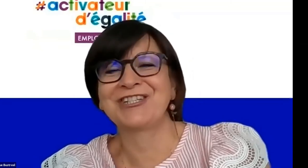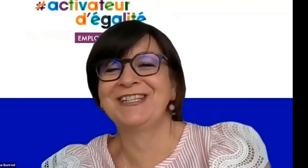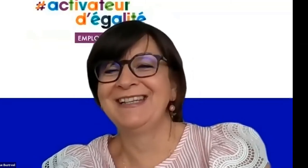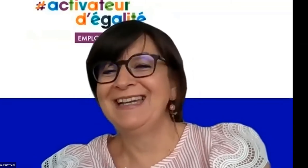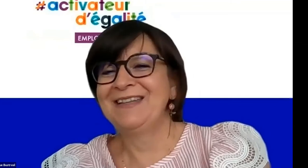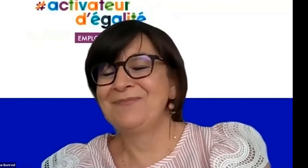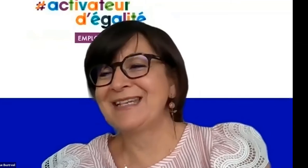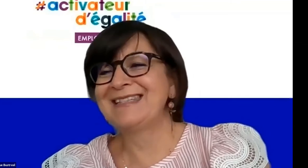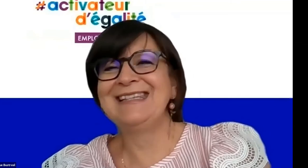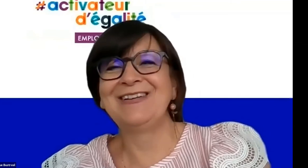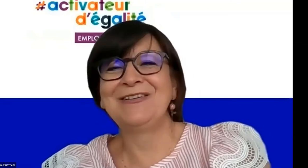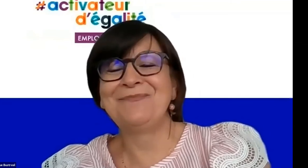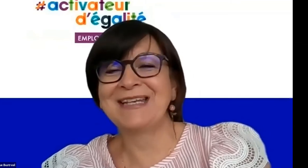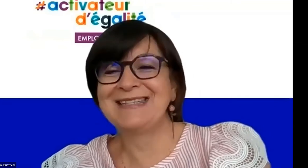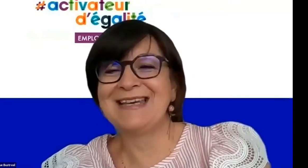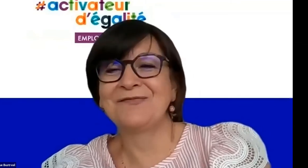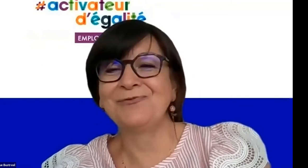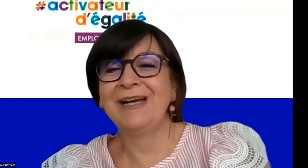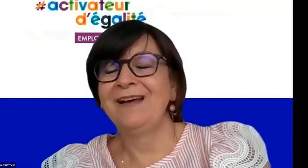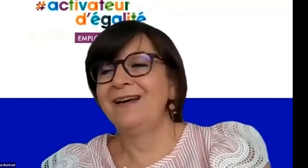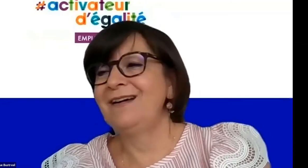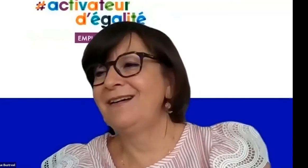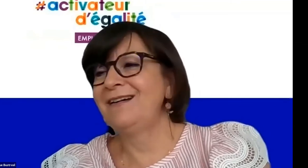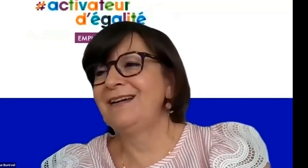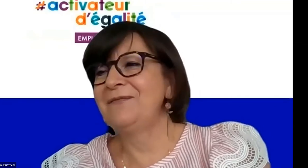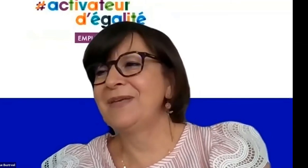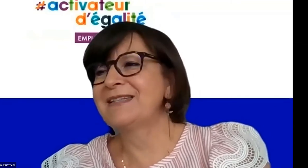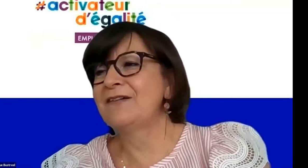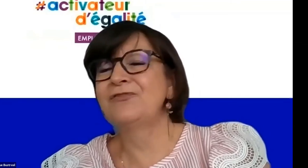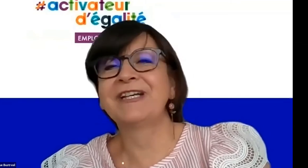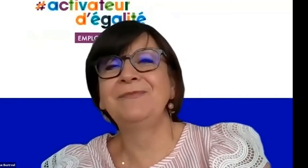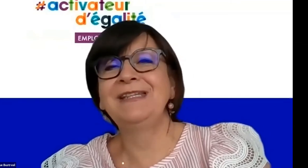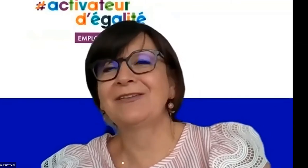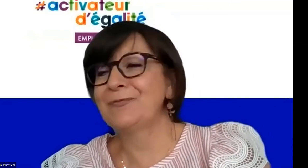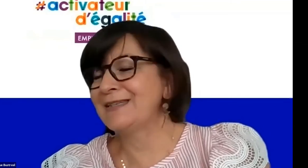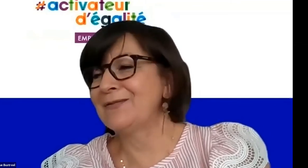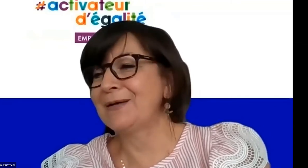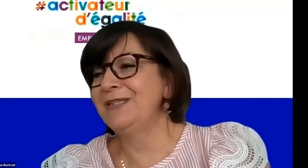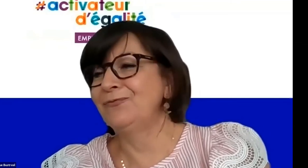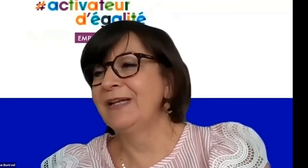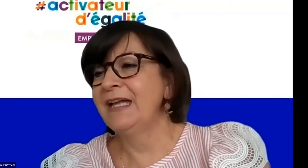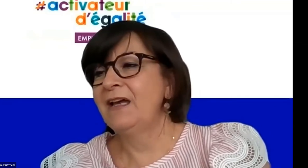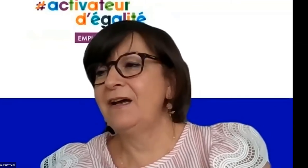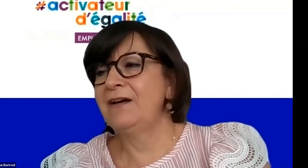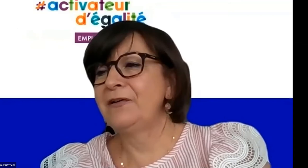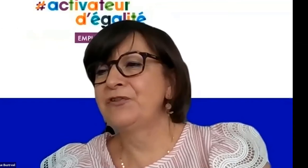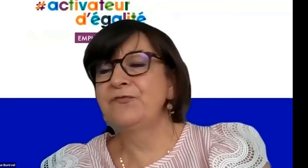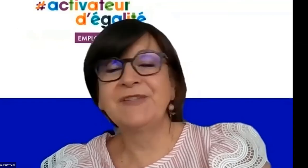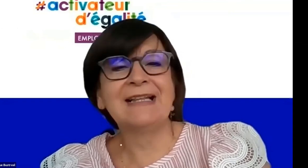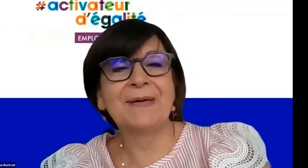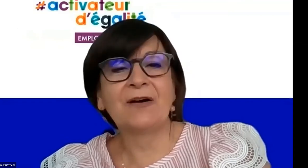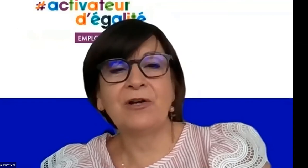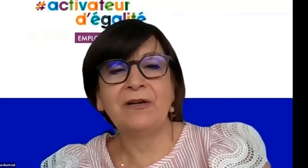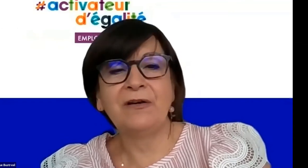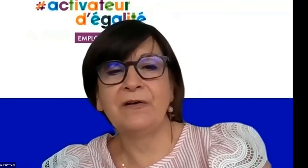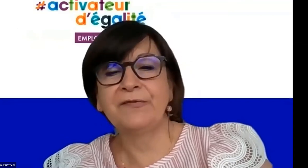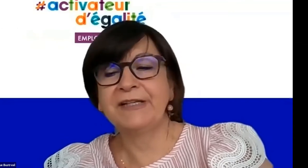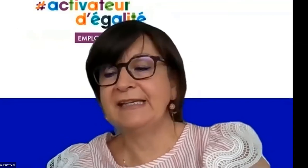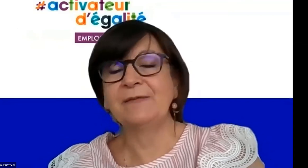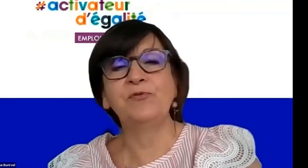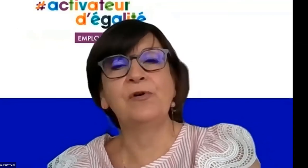particulièrement chargé. Merci, merci à vous. Merci à vous Jérémy d'être présent parmi nous. Je vous cède la